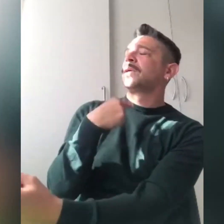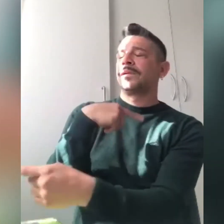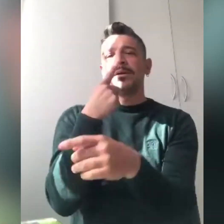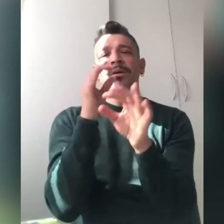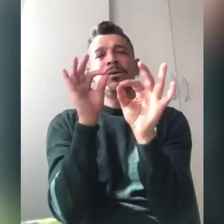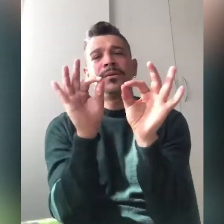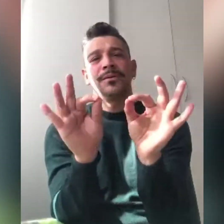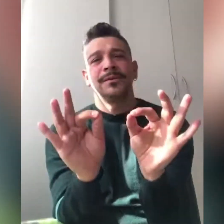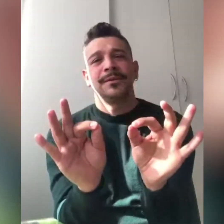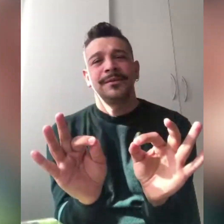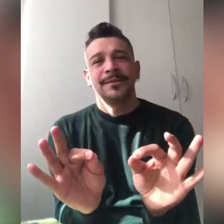così.